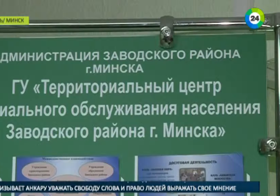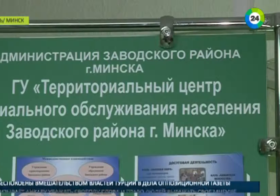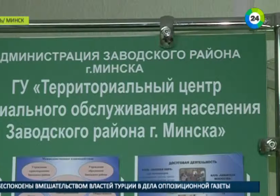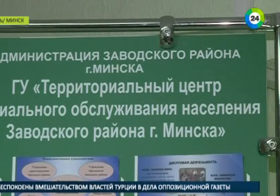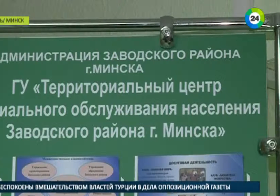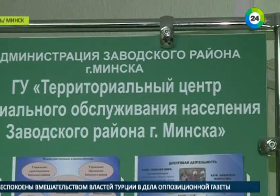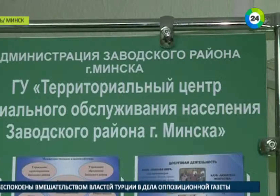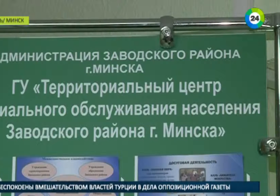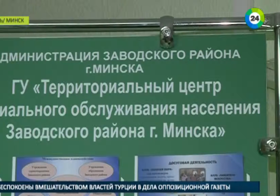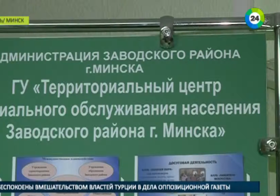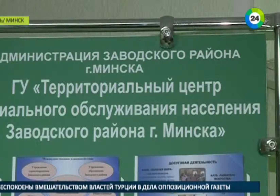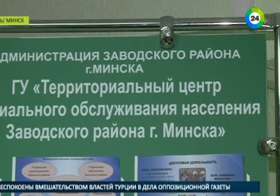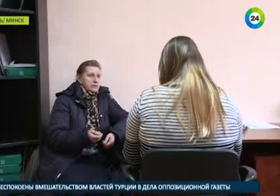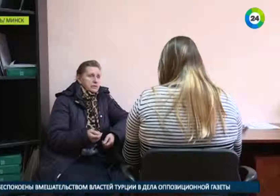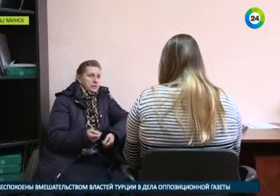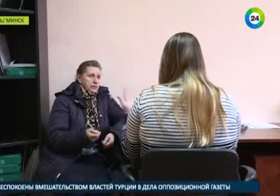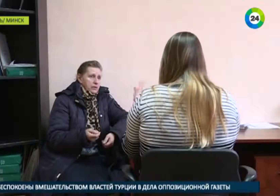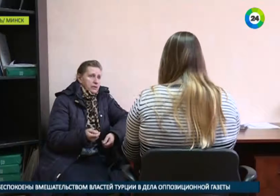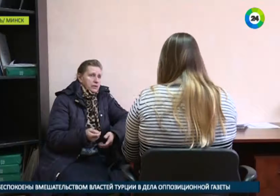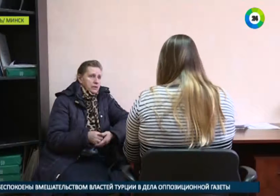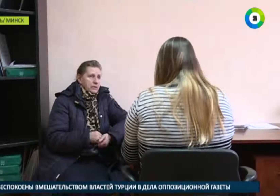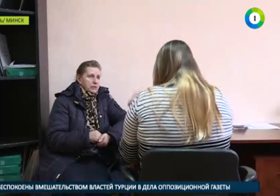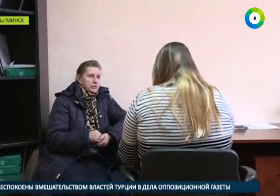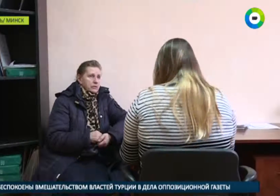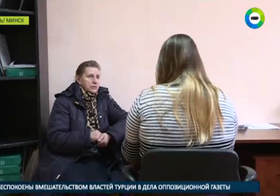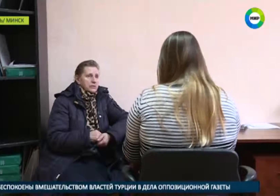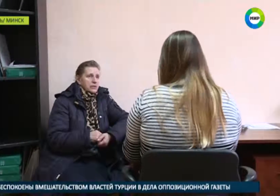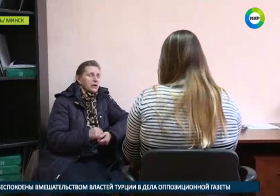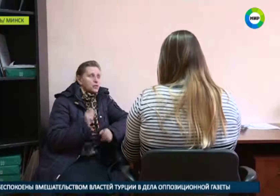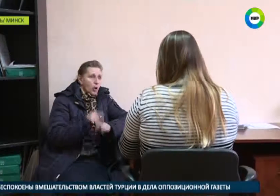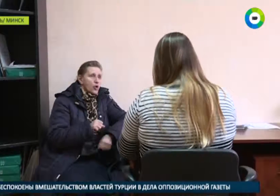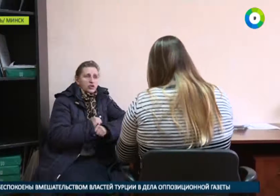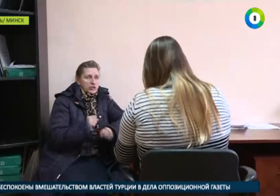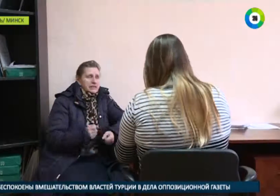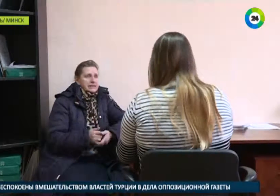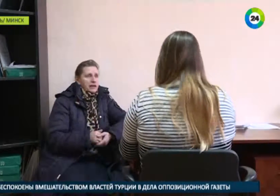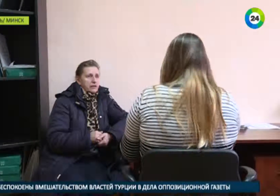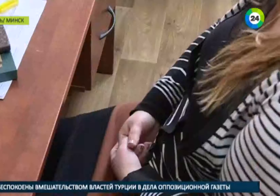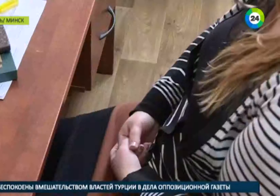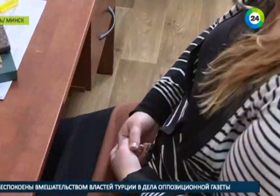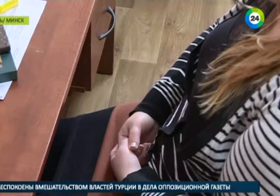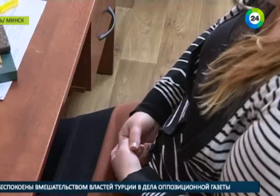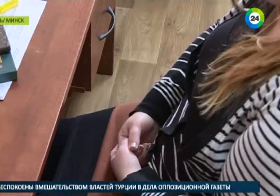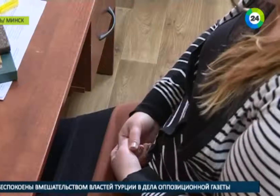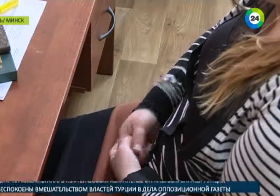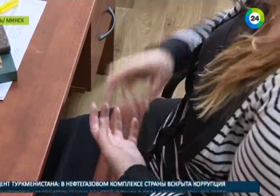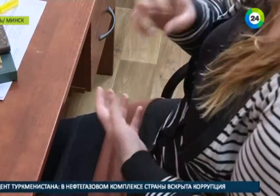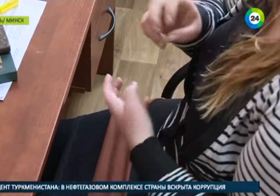Однако в территориальных центрах пока не хватает переводчиков жестового языка. В городе на 3000 человек с нарушениями слуха приходится всего 20